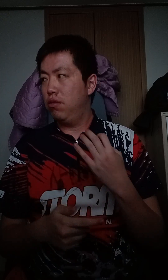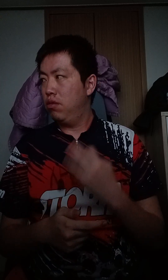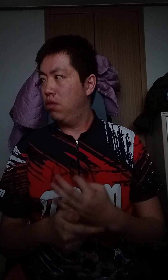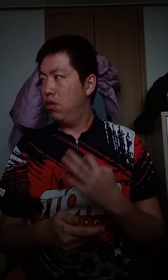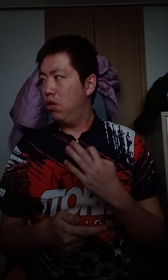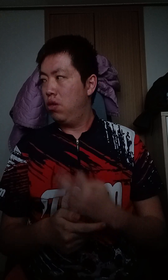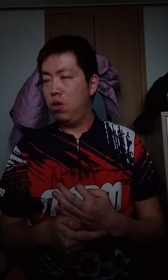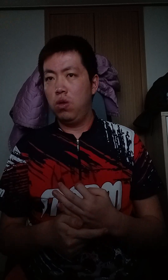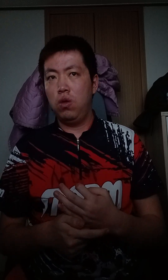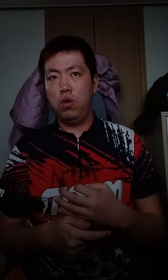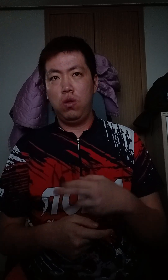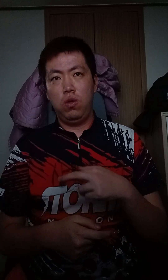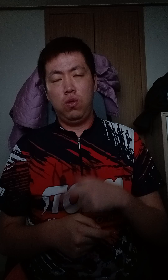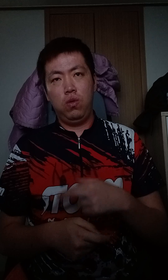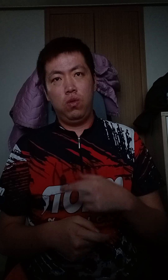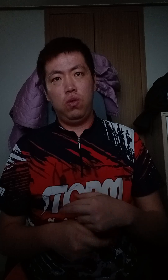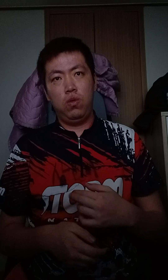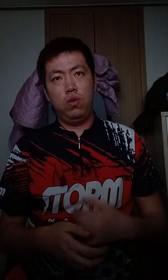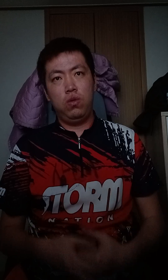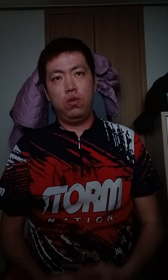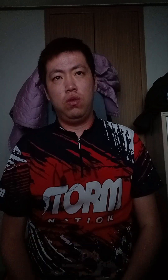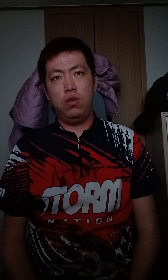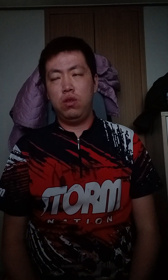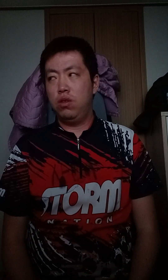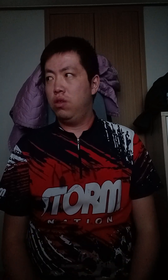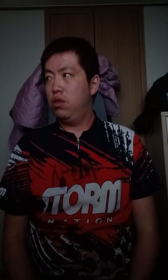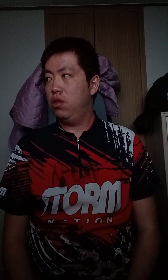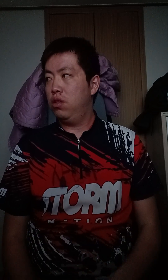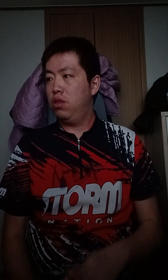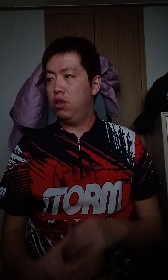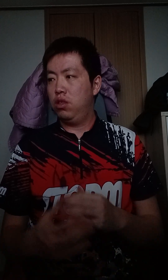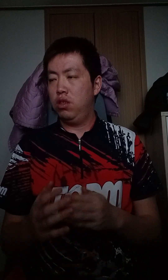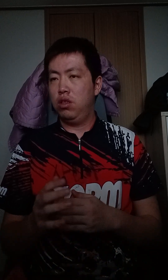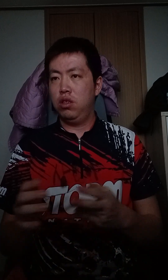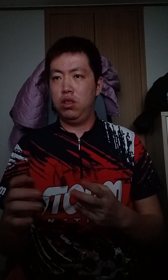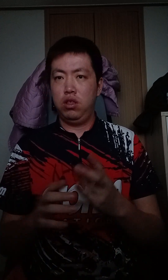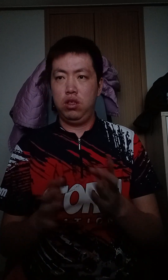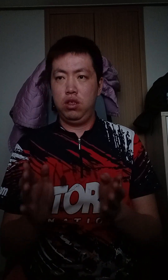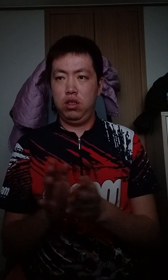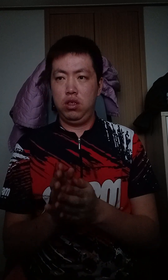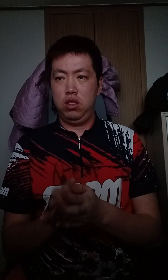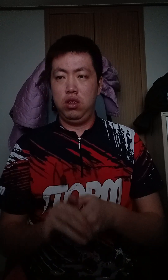이후에 근거가 됐으니까 반드시 법의 그 심판의 대가를 받기 바랍니다. 조금 더 전해드리면